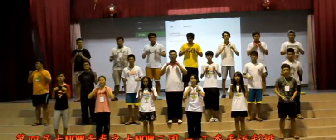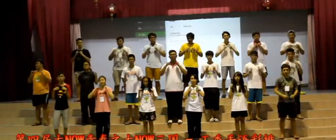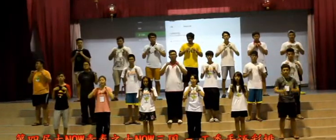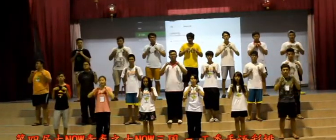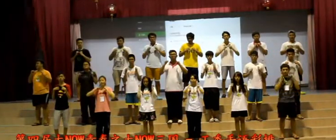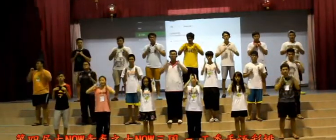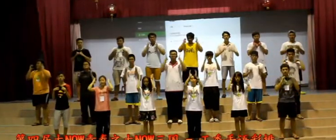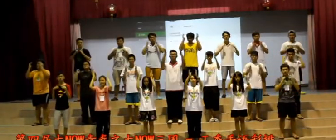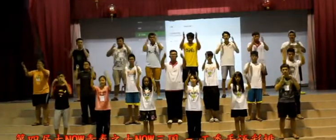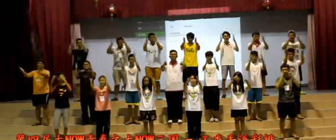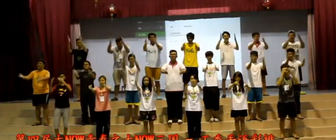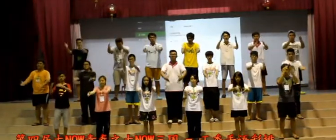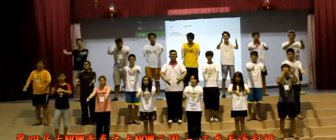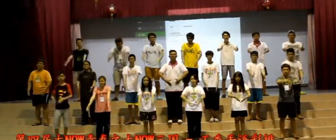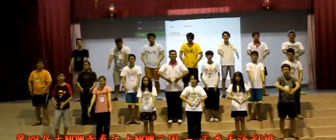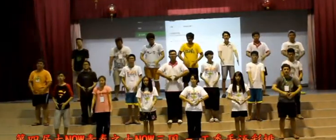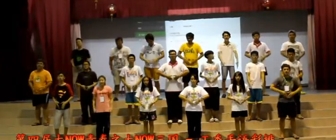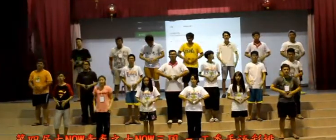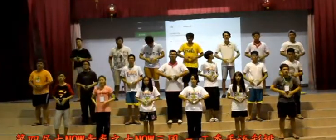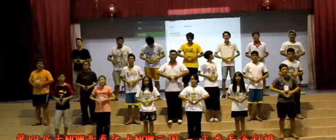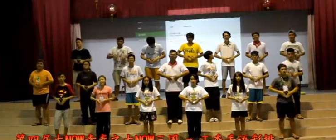我说声真的爱你。